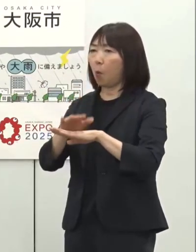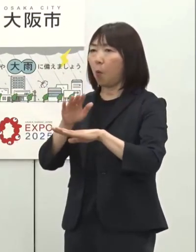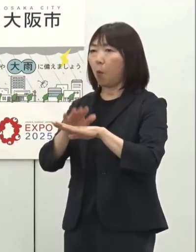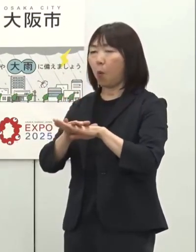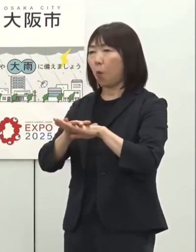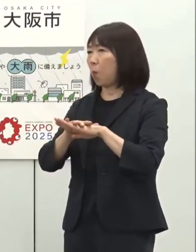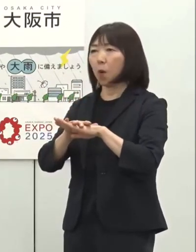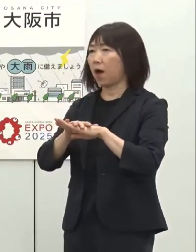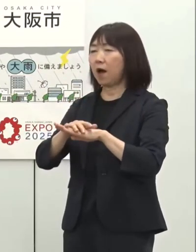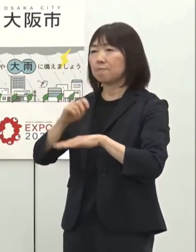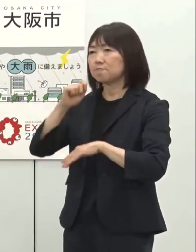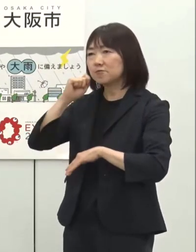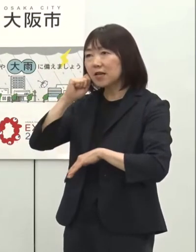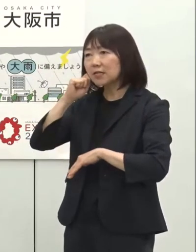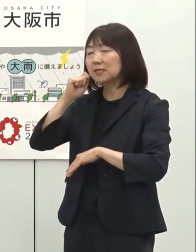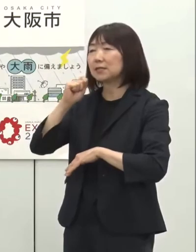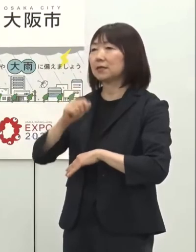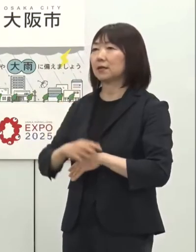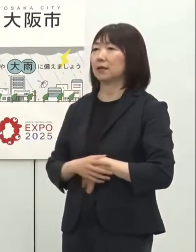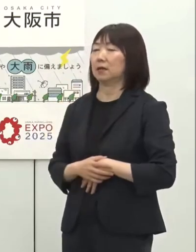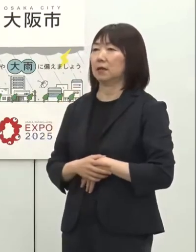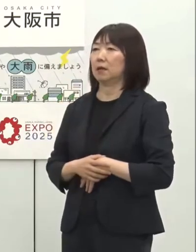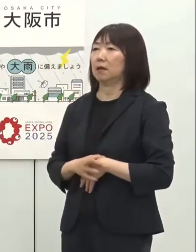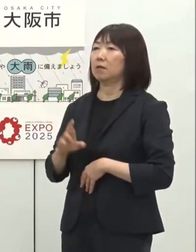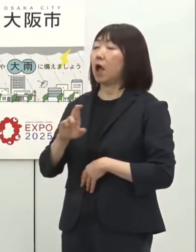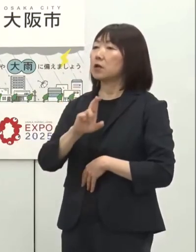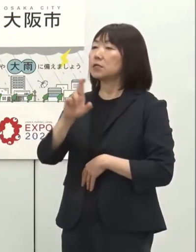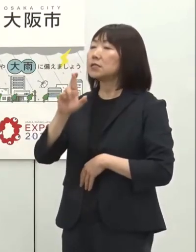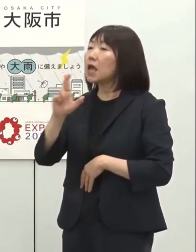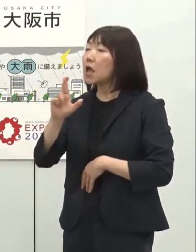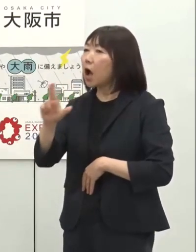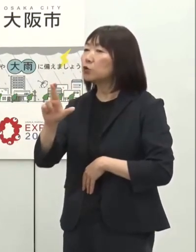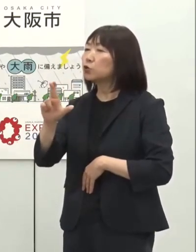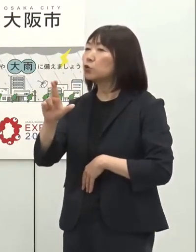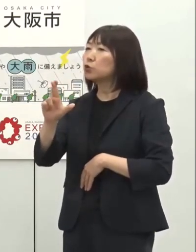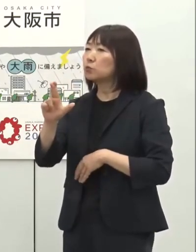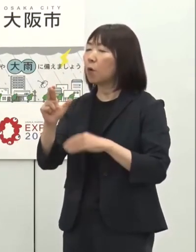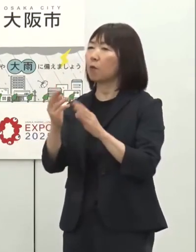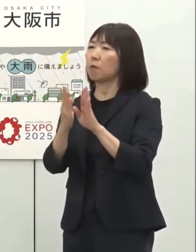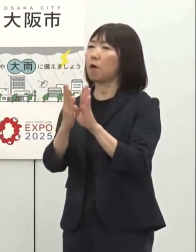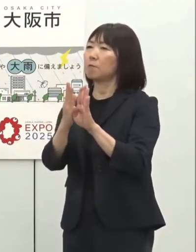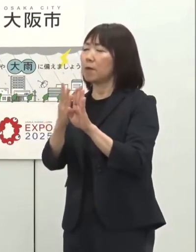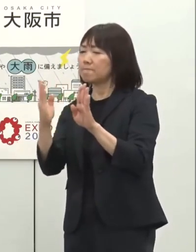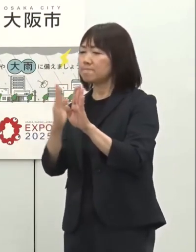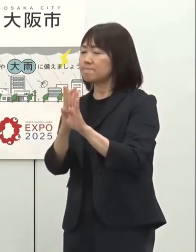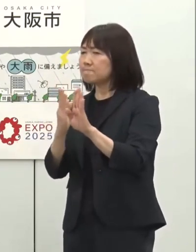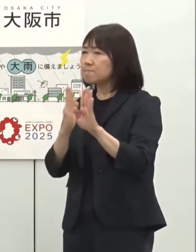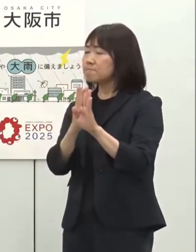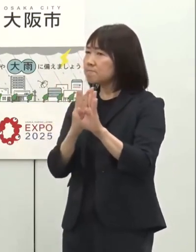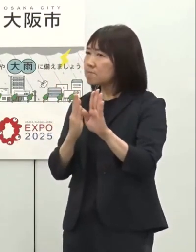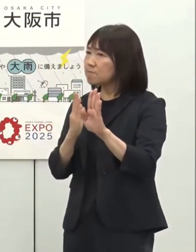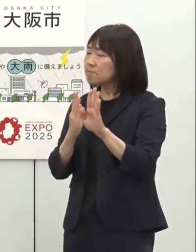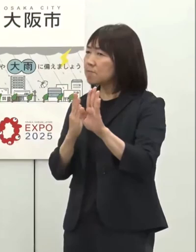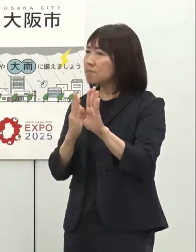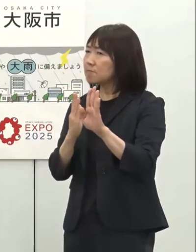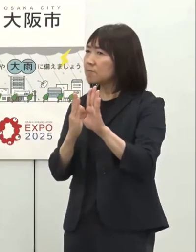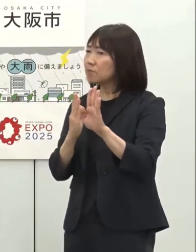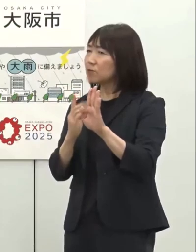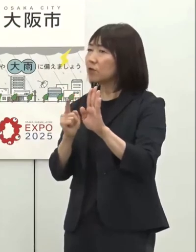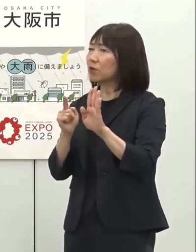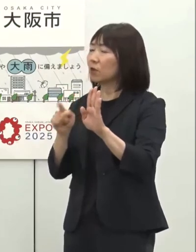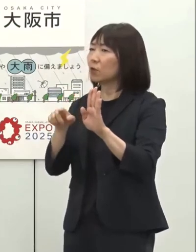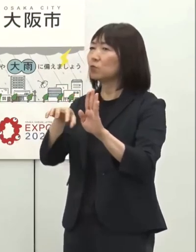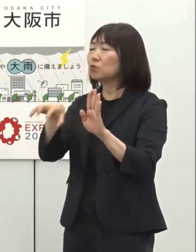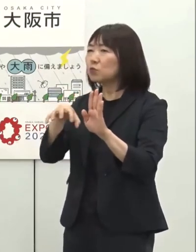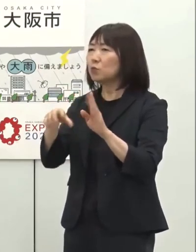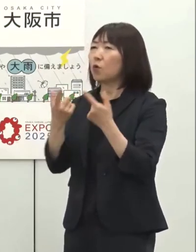い。まあ、JR の駅なんかでもそこに並んでられてやってはるったりもするんですけど、そういったところを、ま